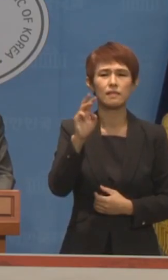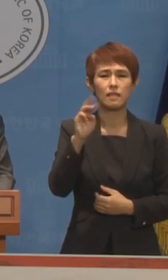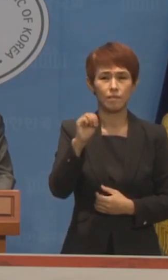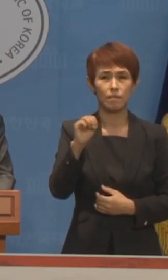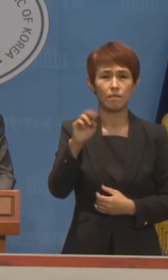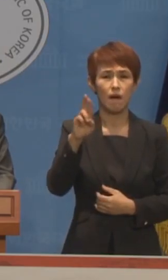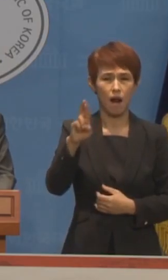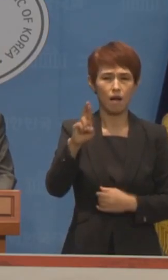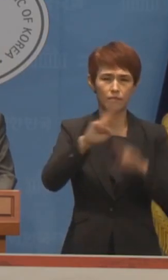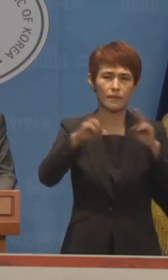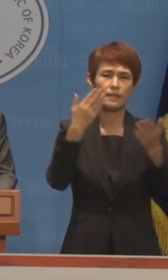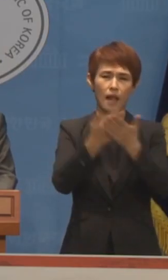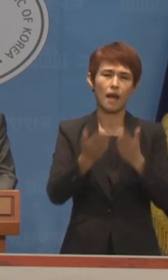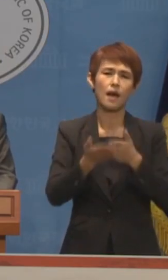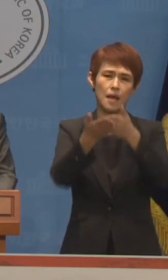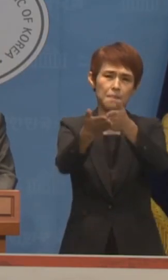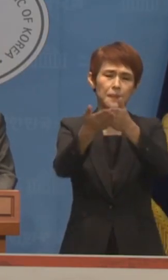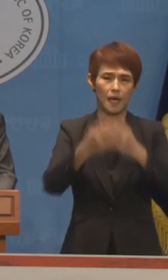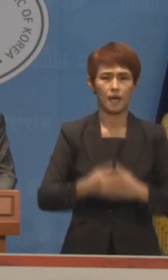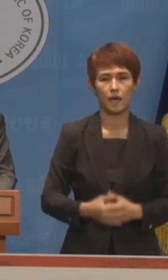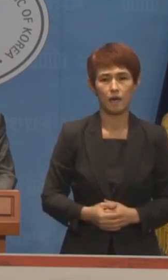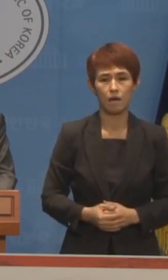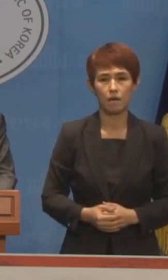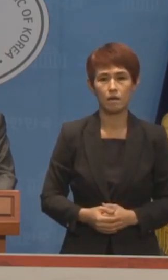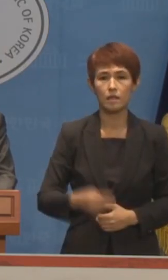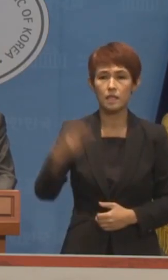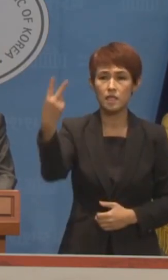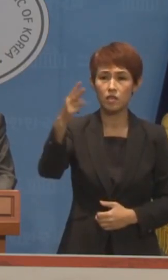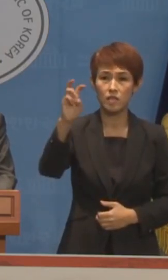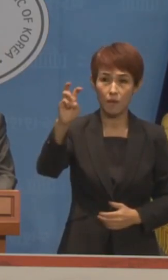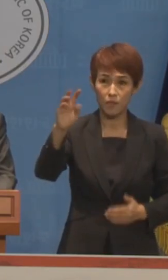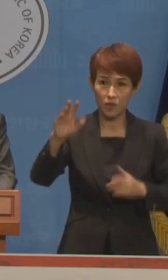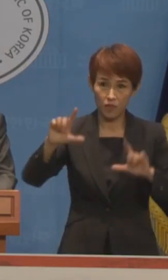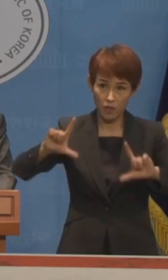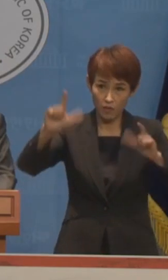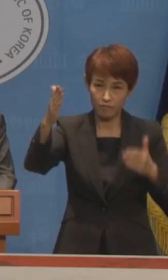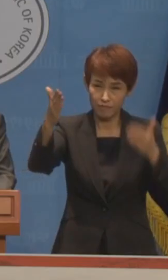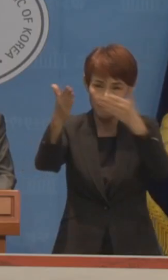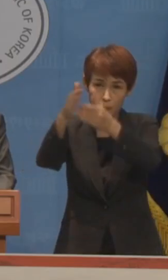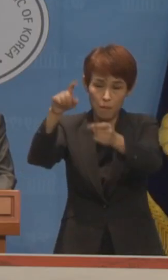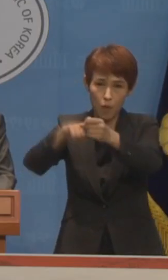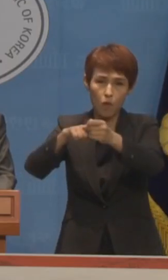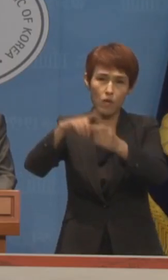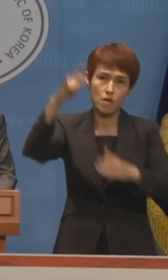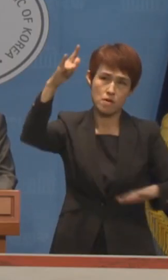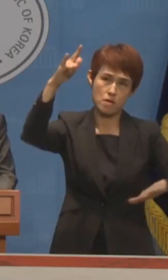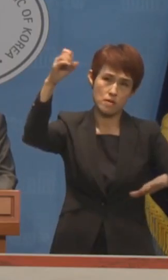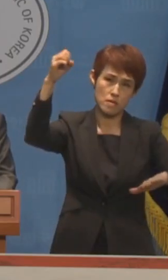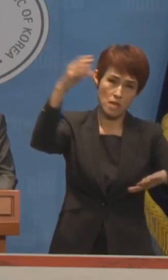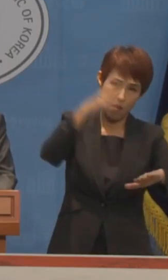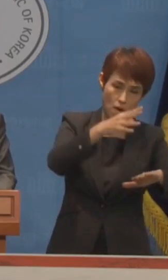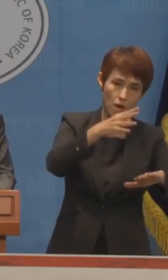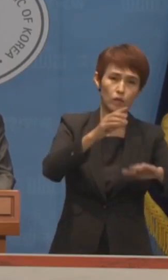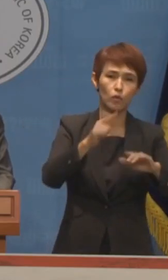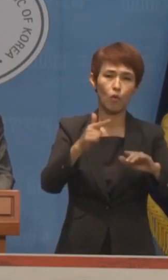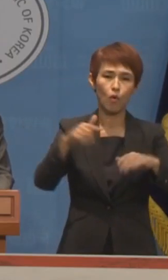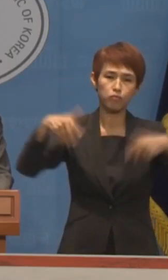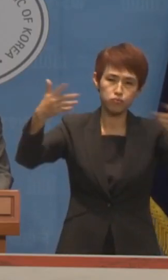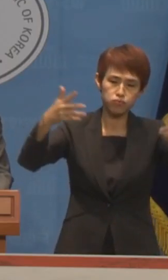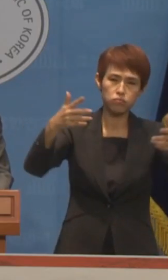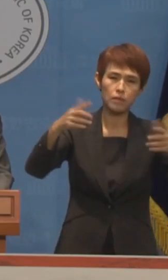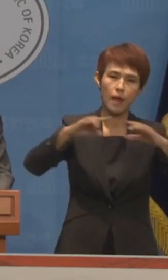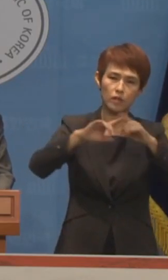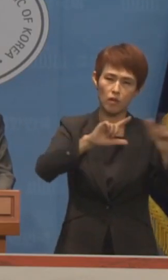왔습니다. 또한 2030 NDC 달성을 위해 태양광 풍력 등 재생에너지 보급